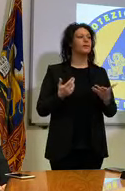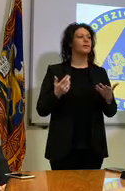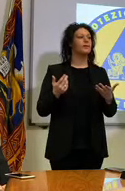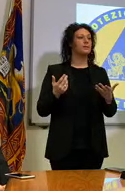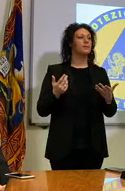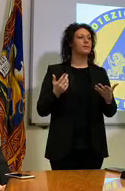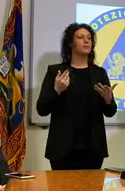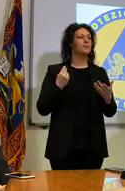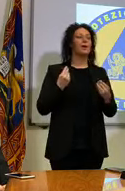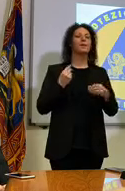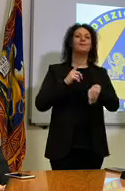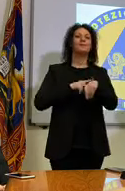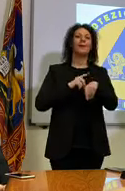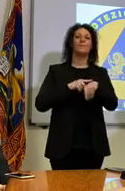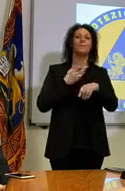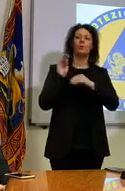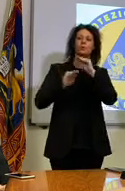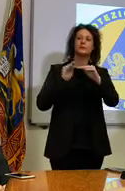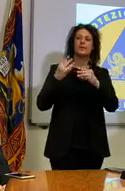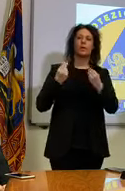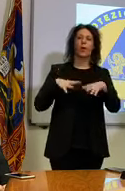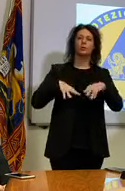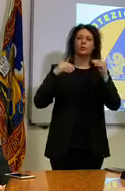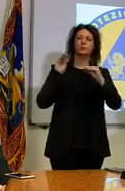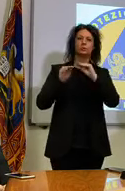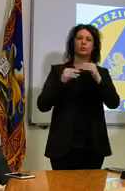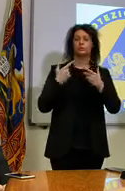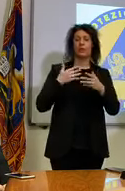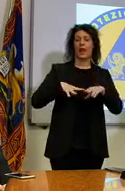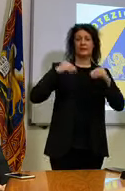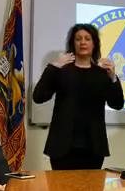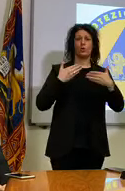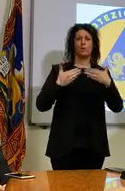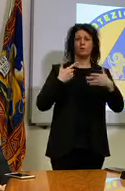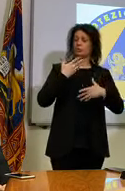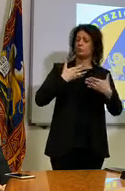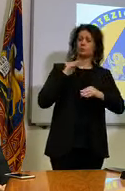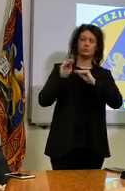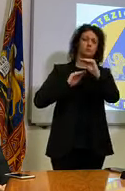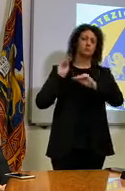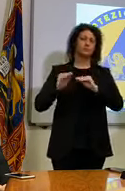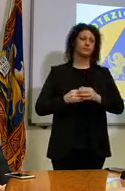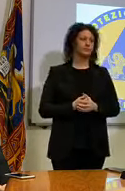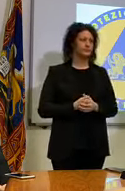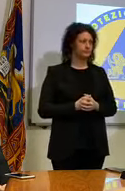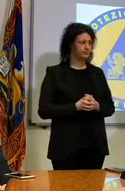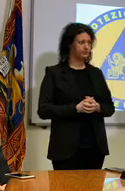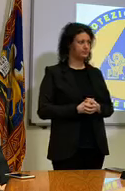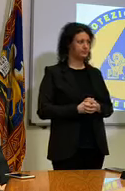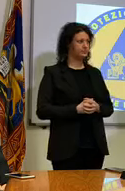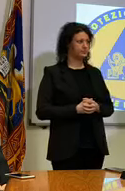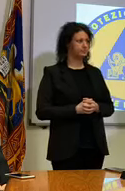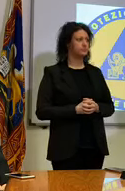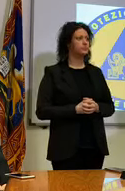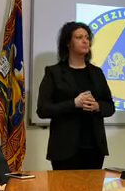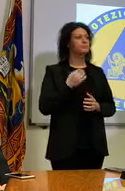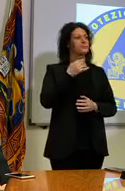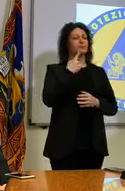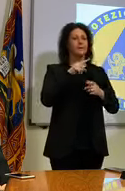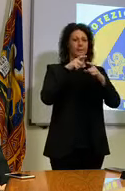Dall'inizio dell'emergenza. Dall'inizio dell'emergenza. E il riferimento alle